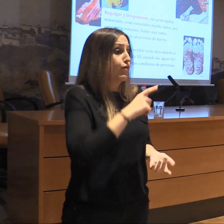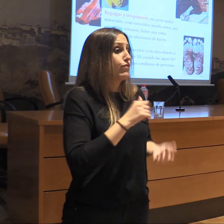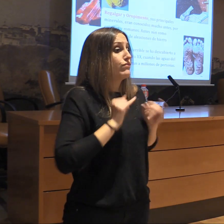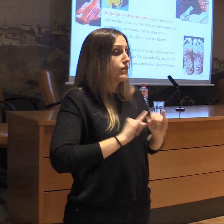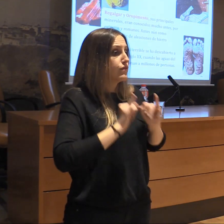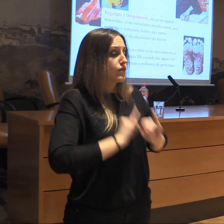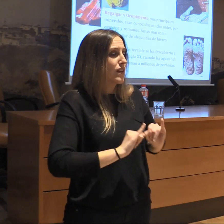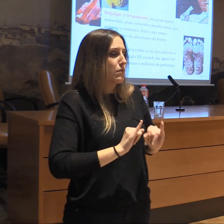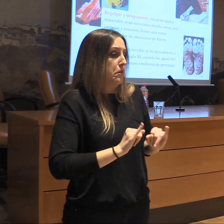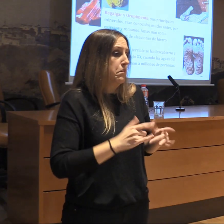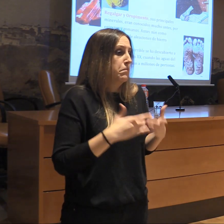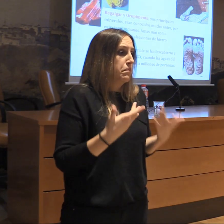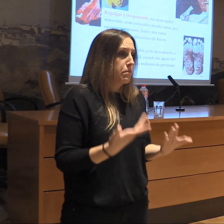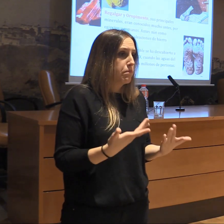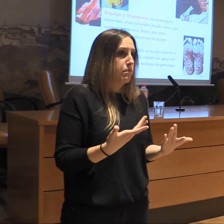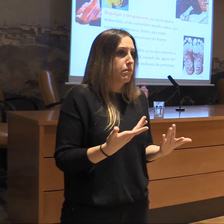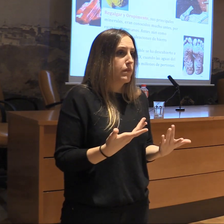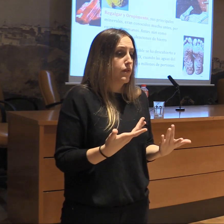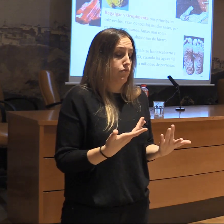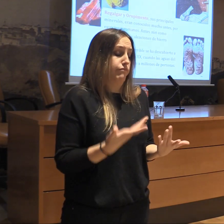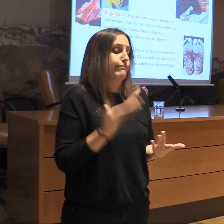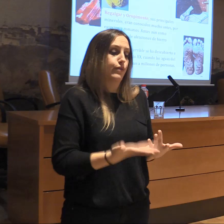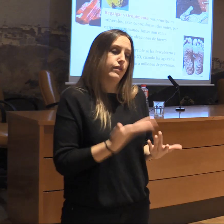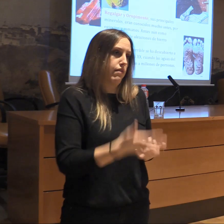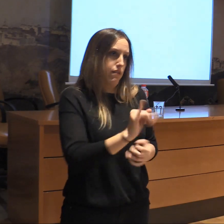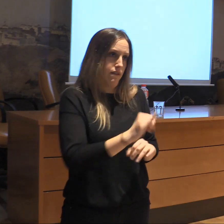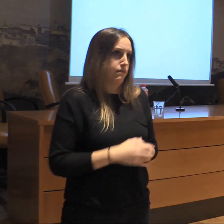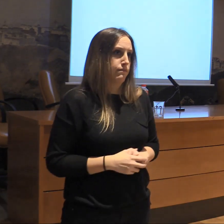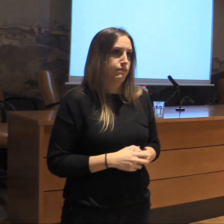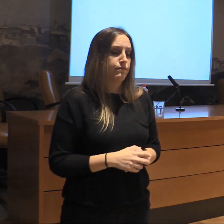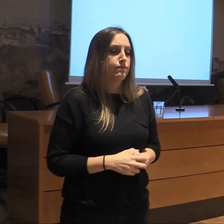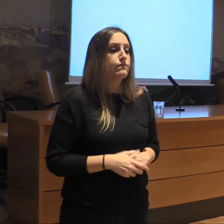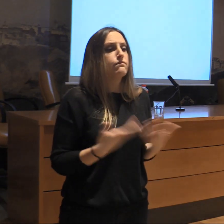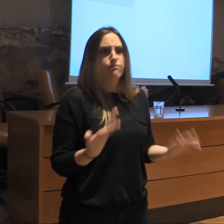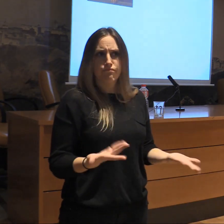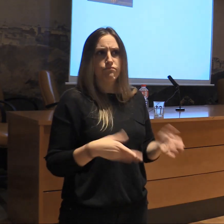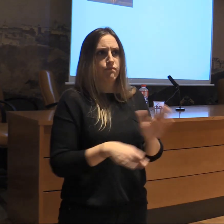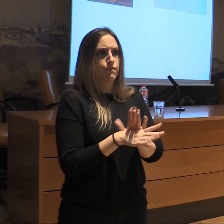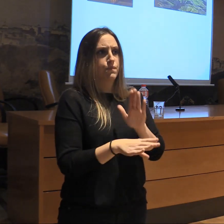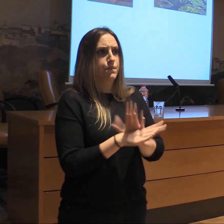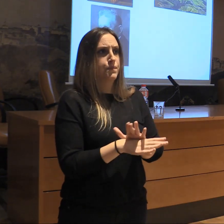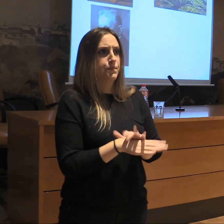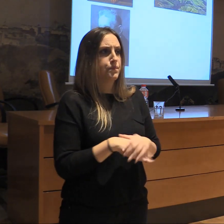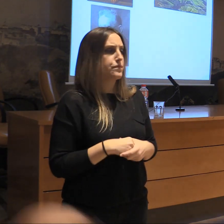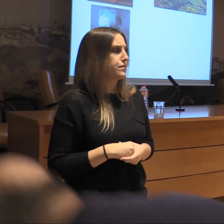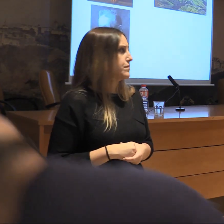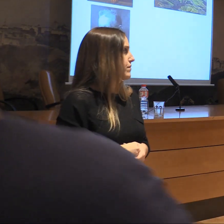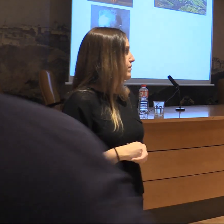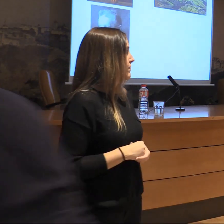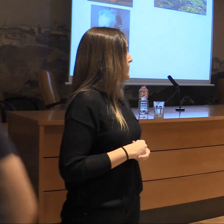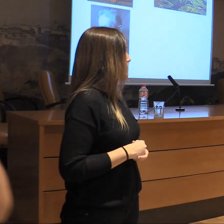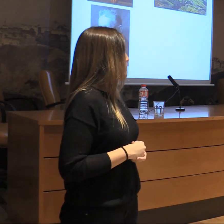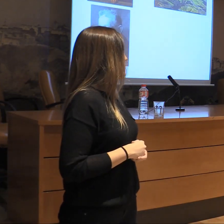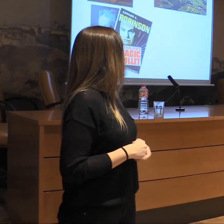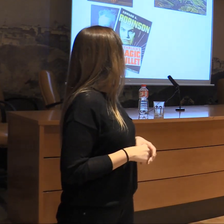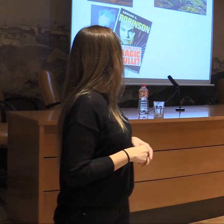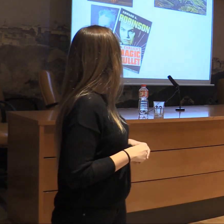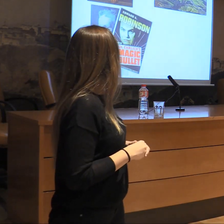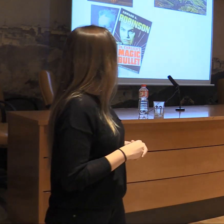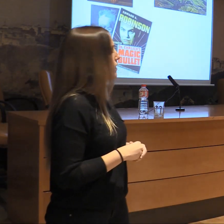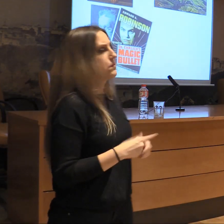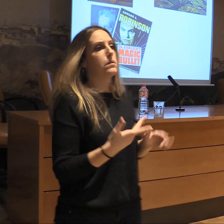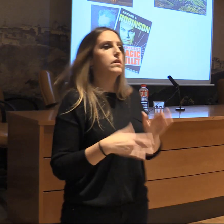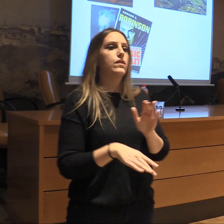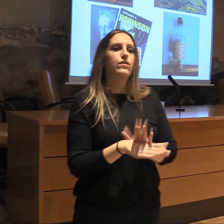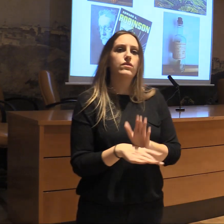darle importancia la que realmente tiene. Vamos a seguir viendo unas caras desconocidas del